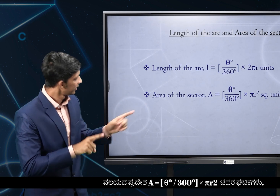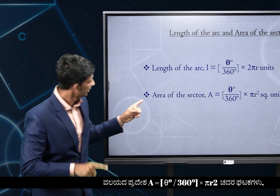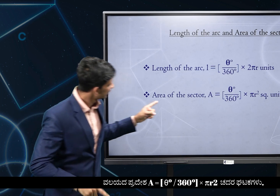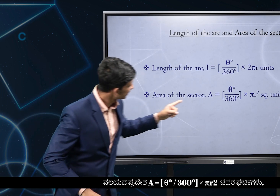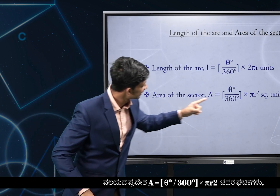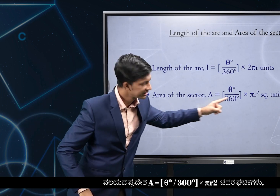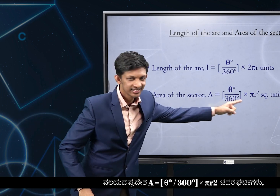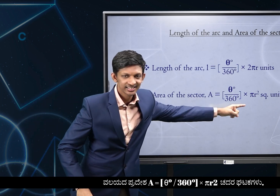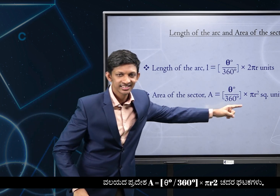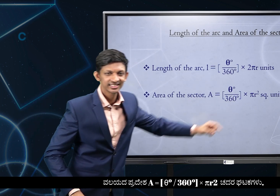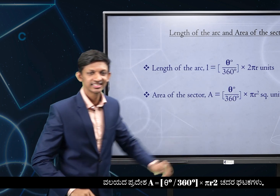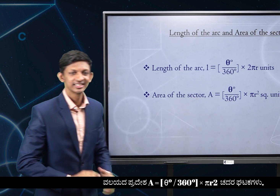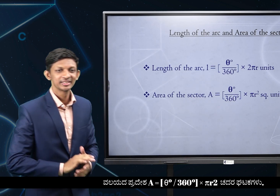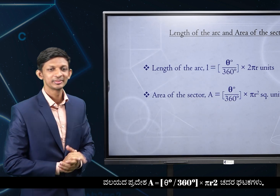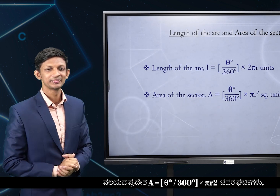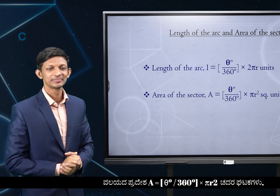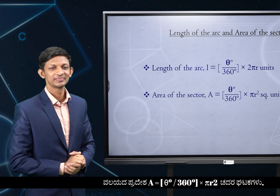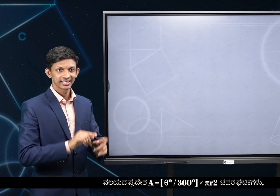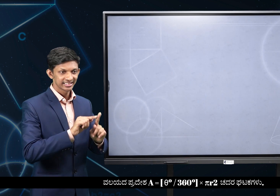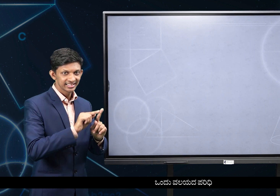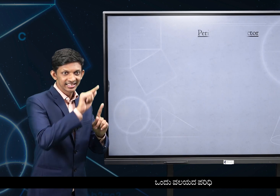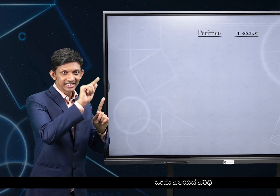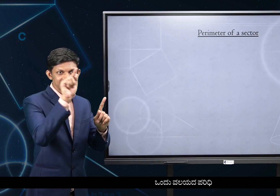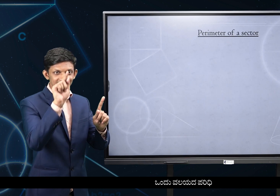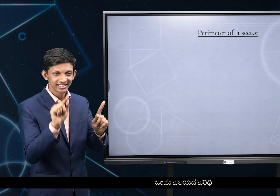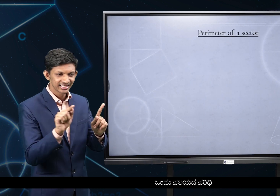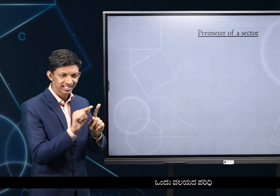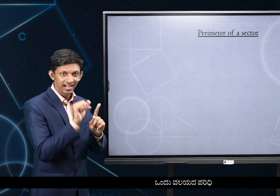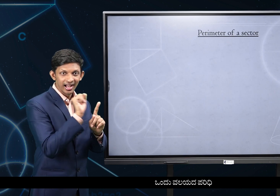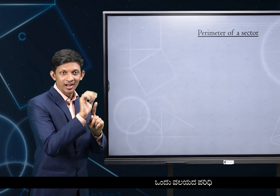πr² ಚದರ ಘಟಕಗಳು. ಒಂದು ವಲಯದ ಪರಿಧಿ.